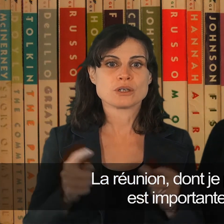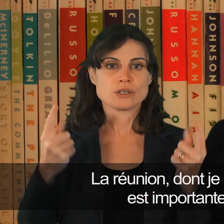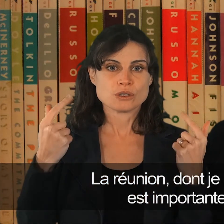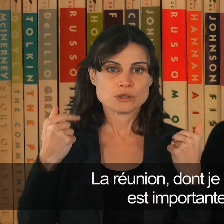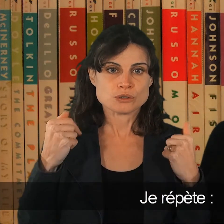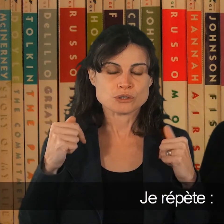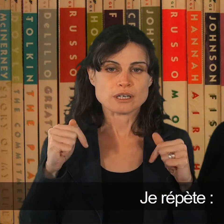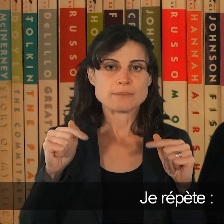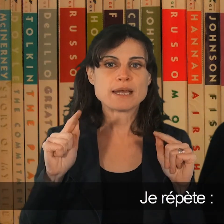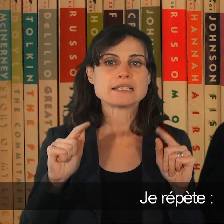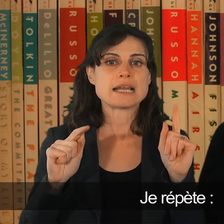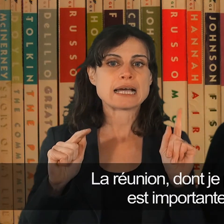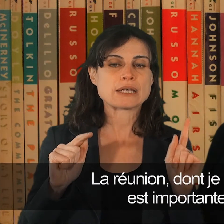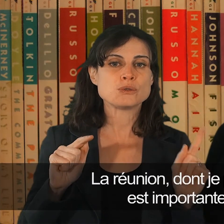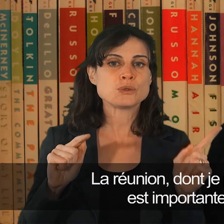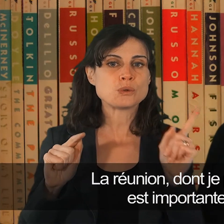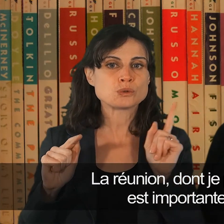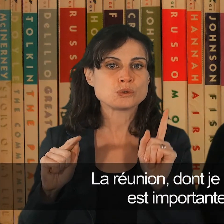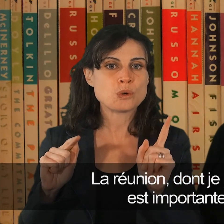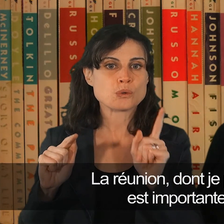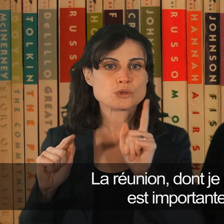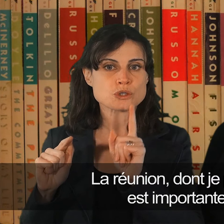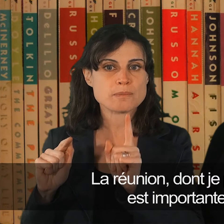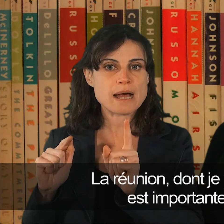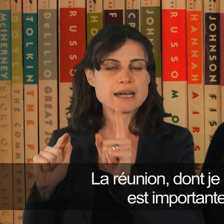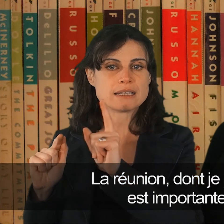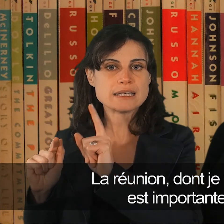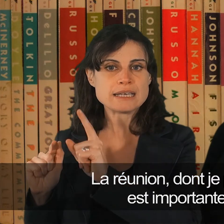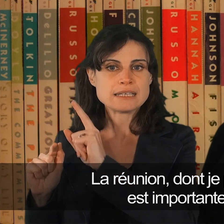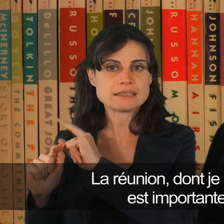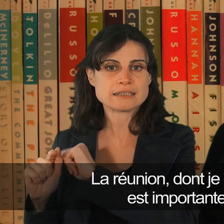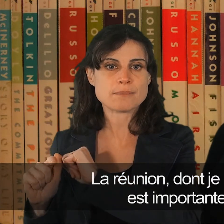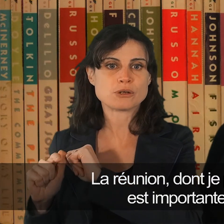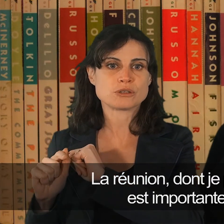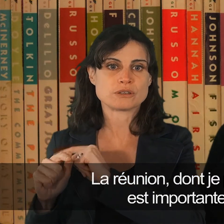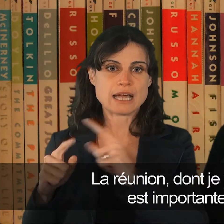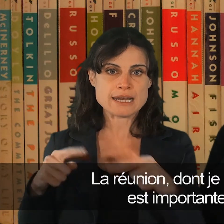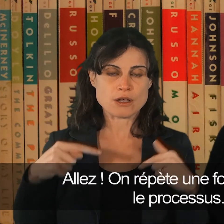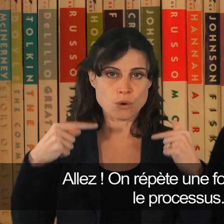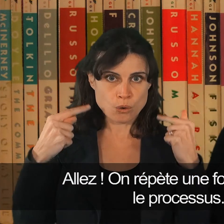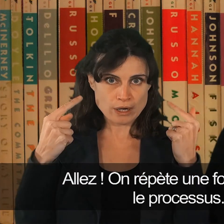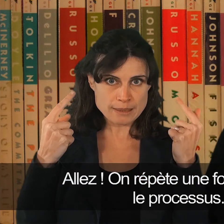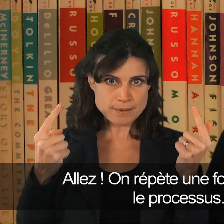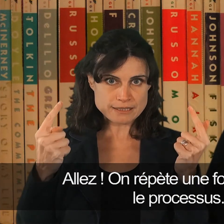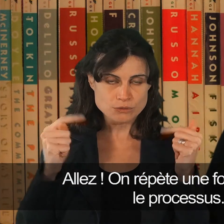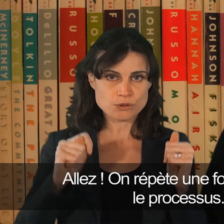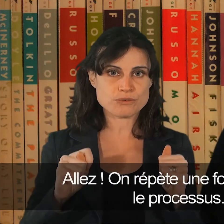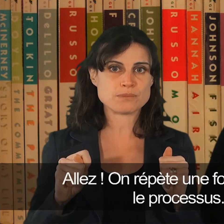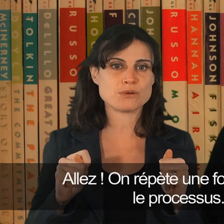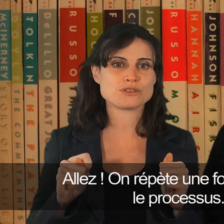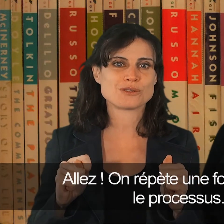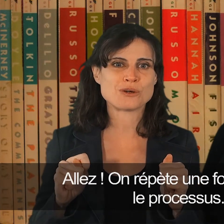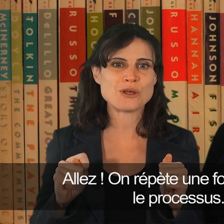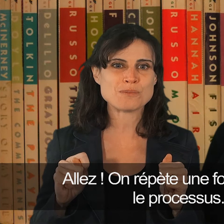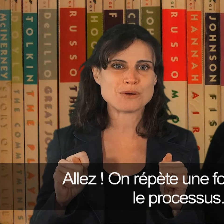importante. Je répète, la réunion dont je parle est importante. Allez, on répète une fois